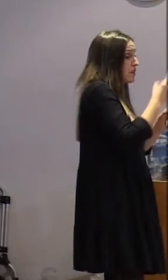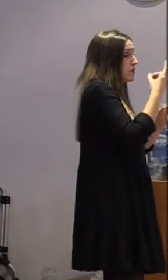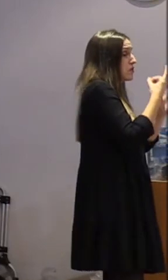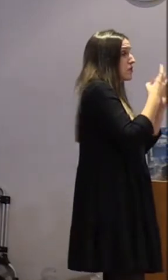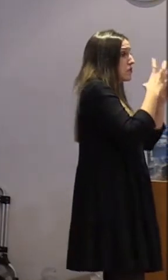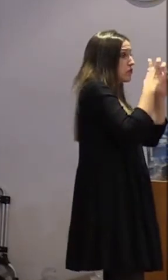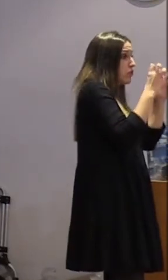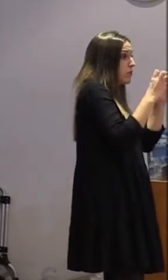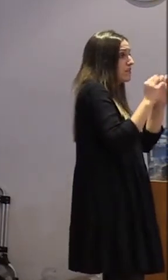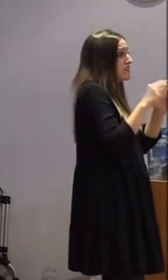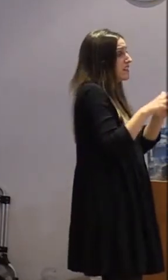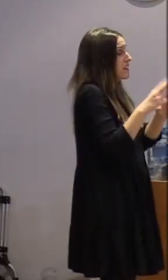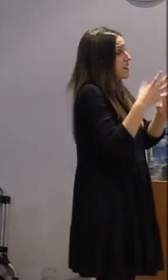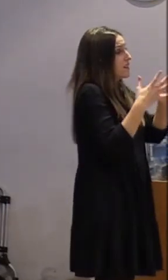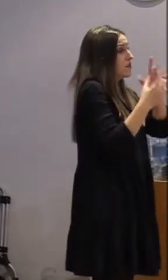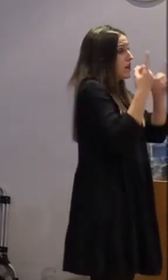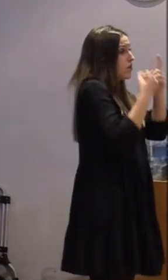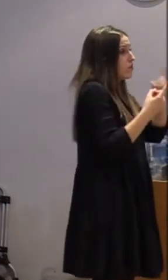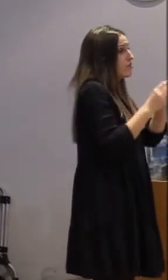nubes,